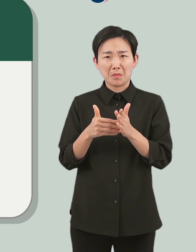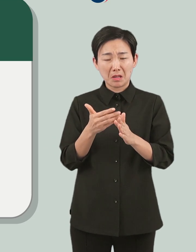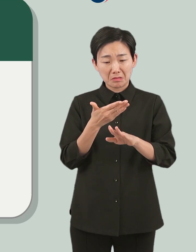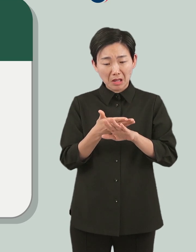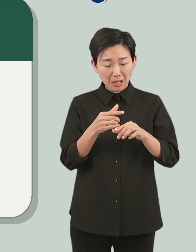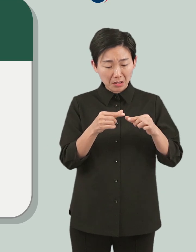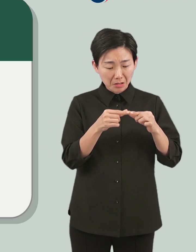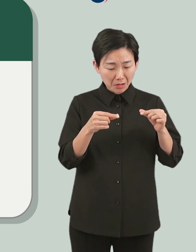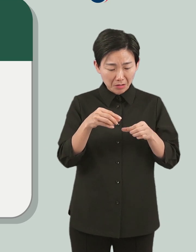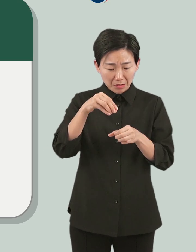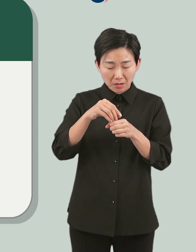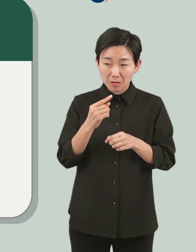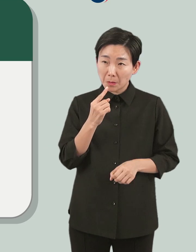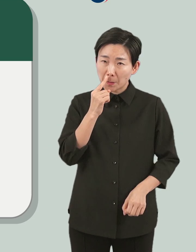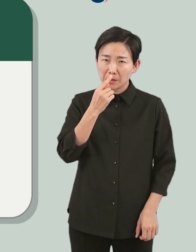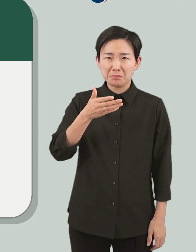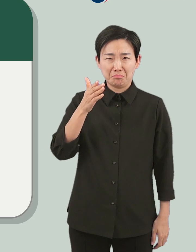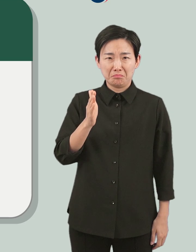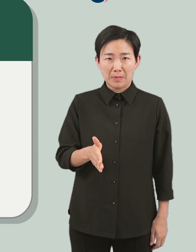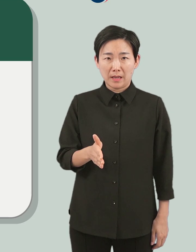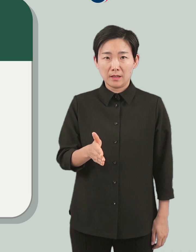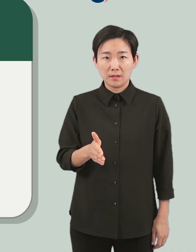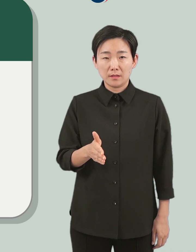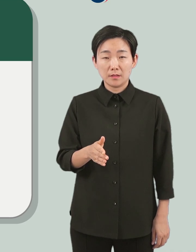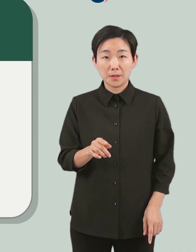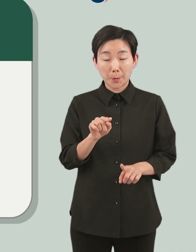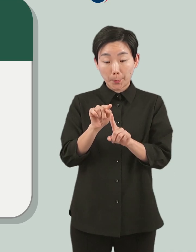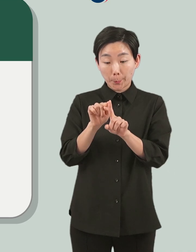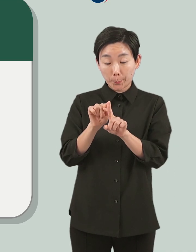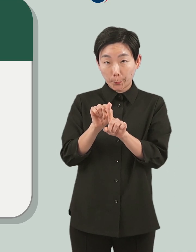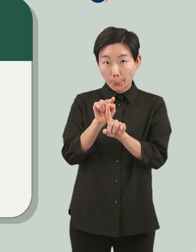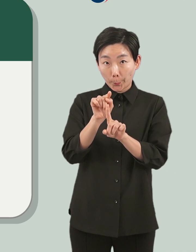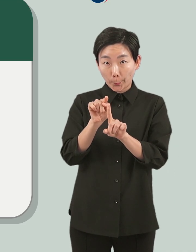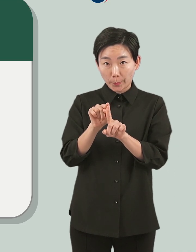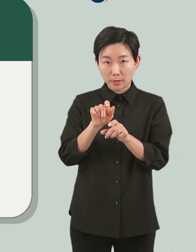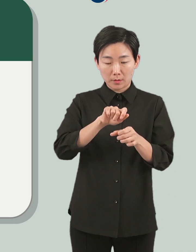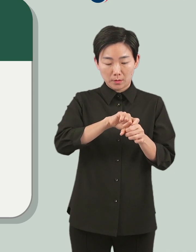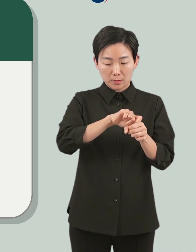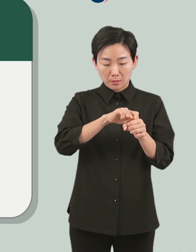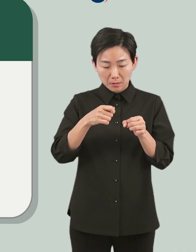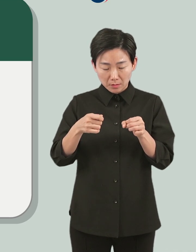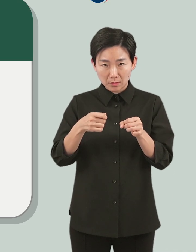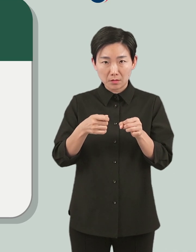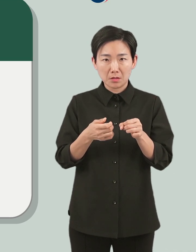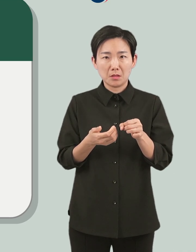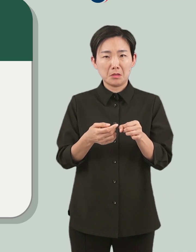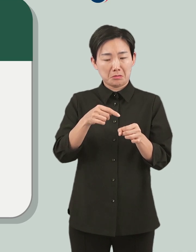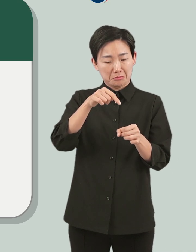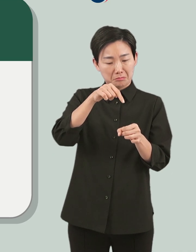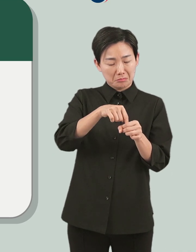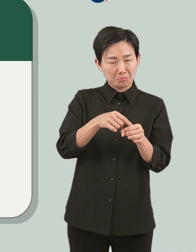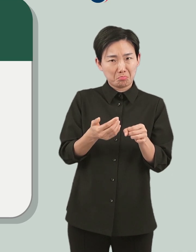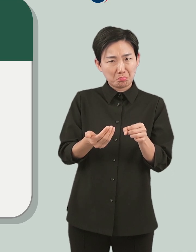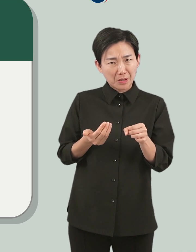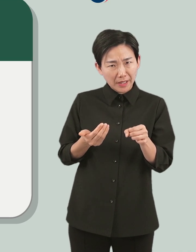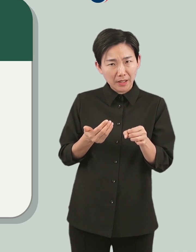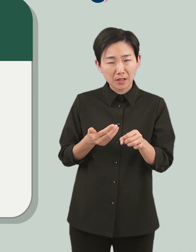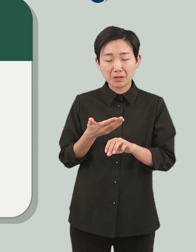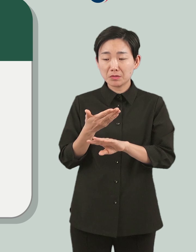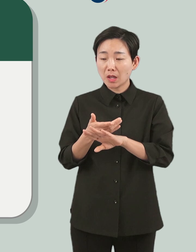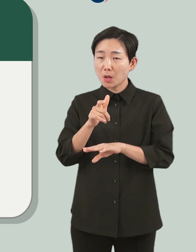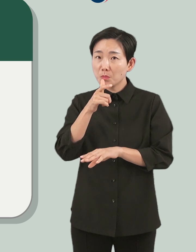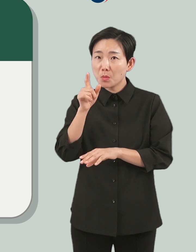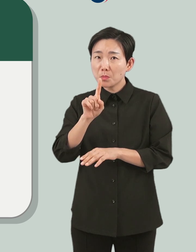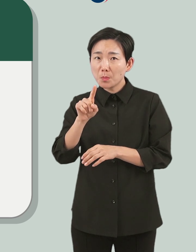삽입하며 다른 구성품은 코 속과 접촉하지 않도록 합니다. 면봉은 검체 전기액이나 다른 액체에